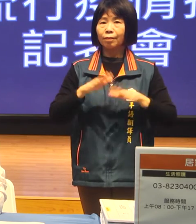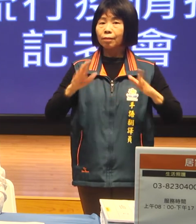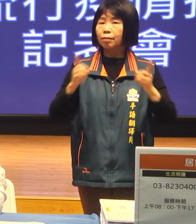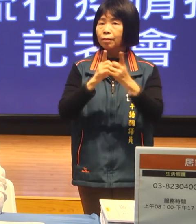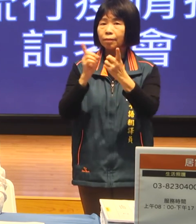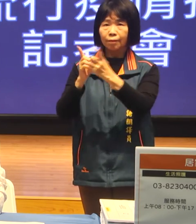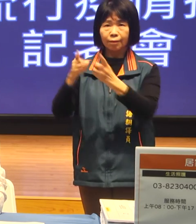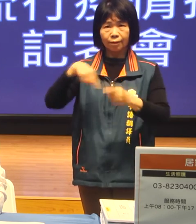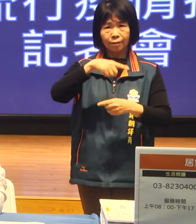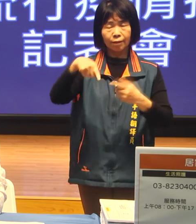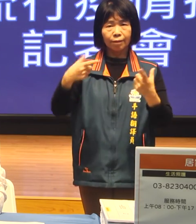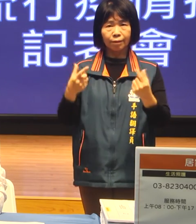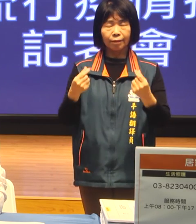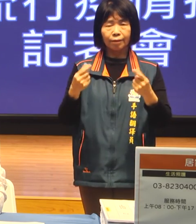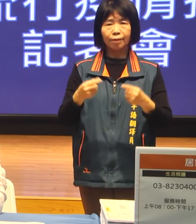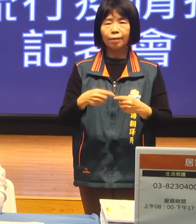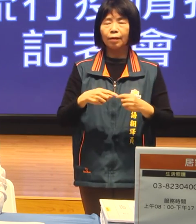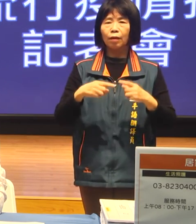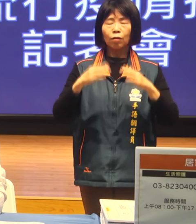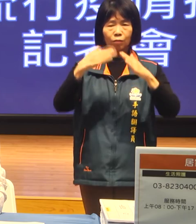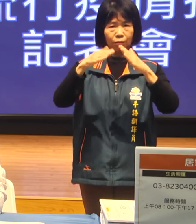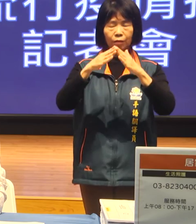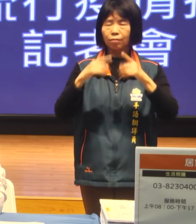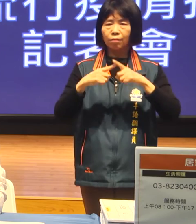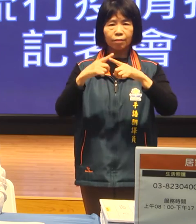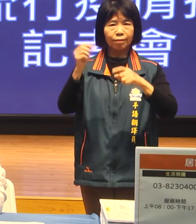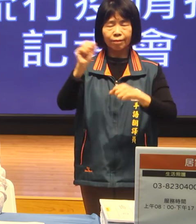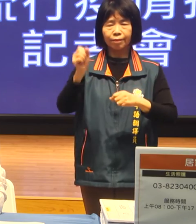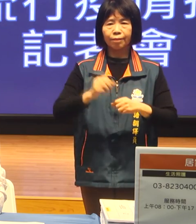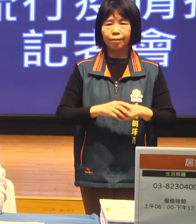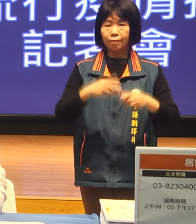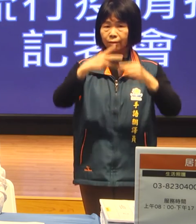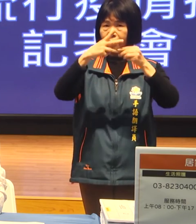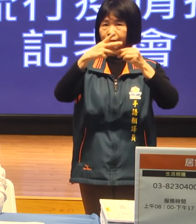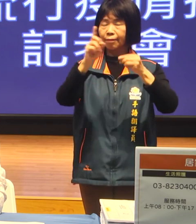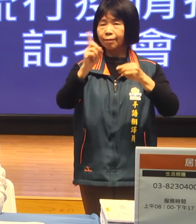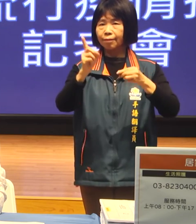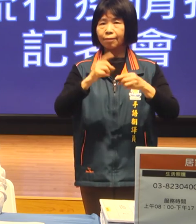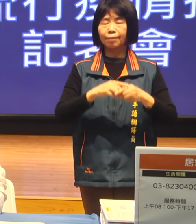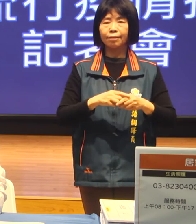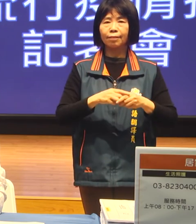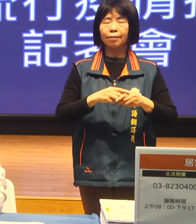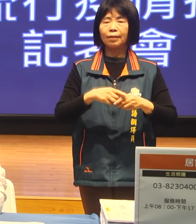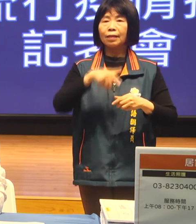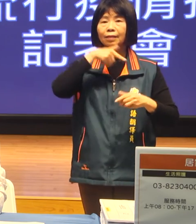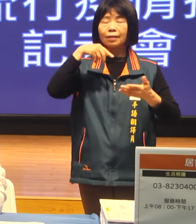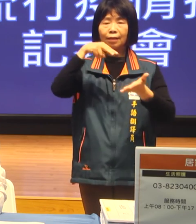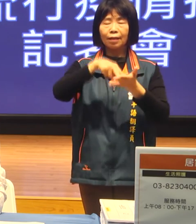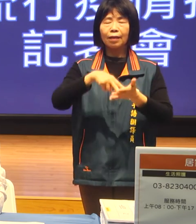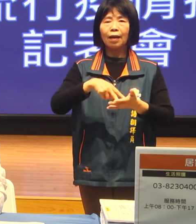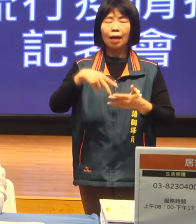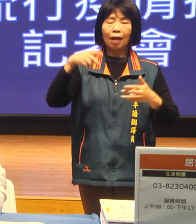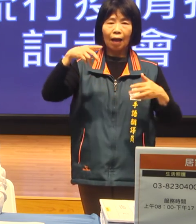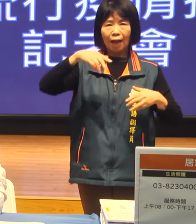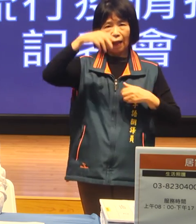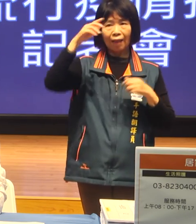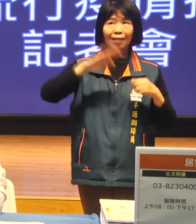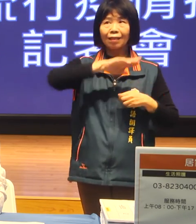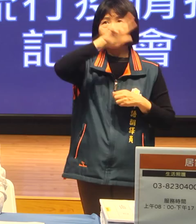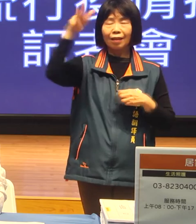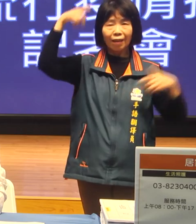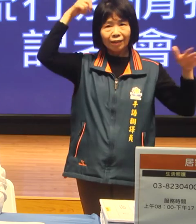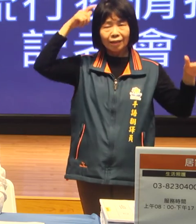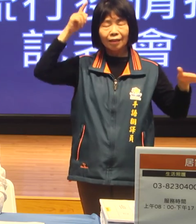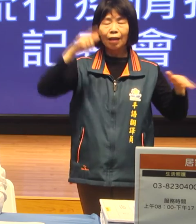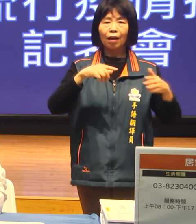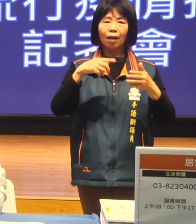呢，也会同步暂停实体课程。再来第三所的部分是私立的天使幼儿园，他是一